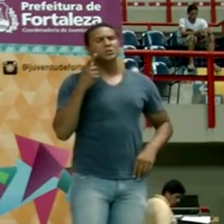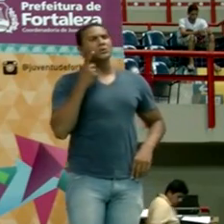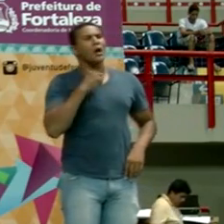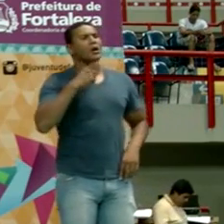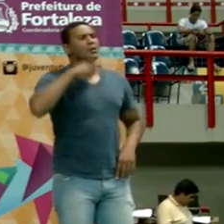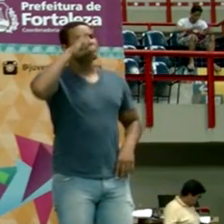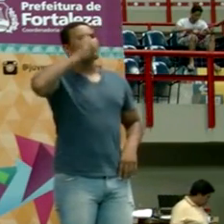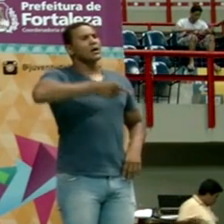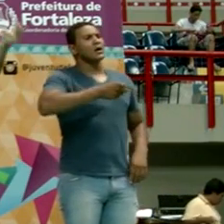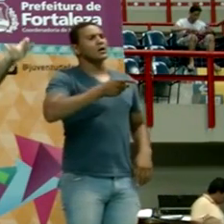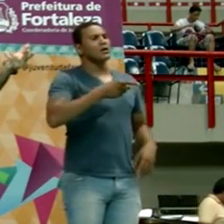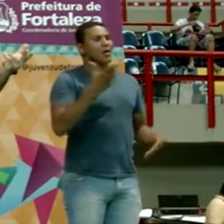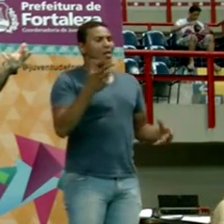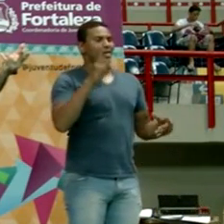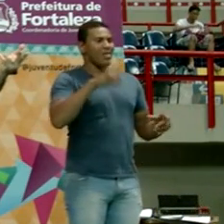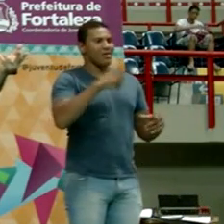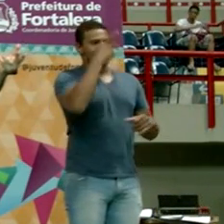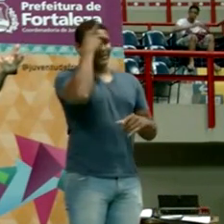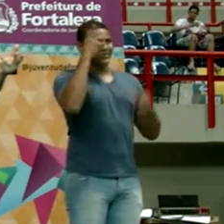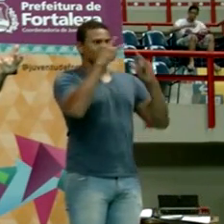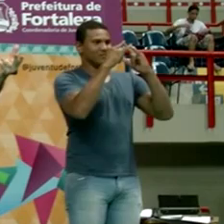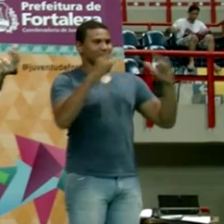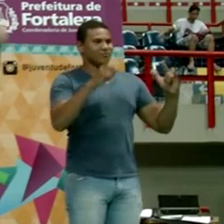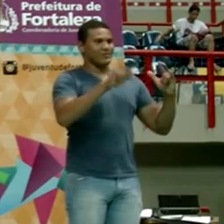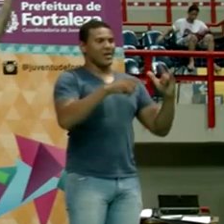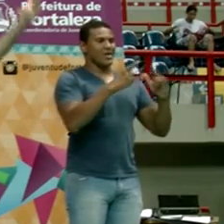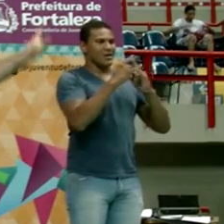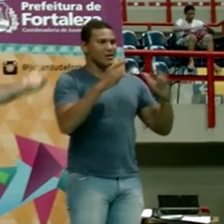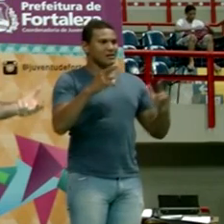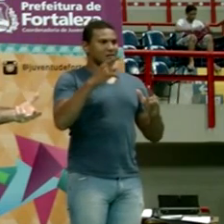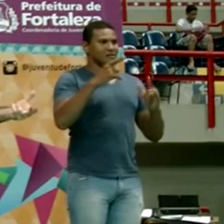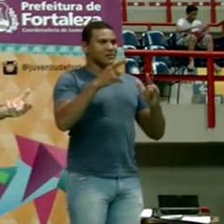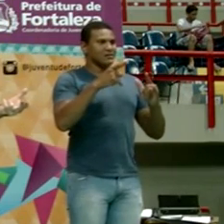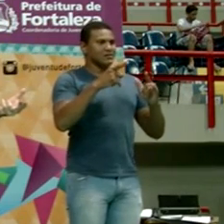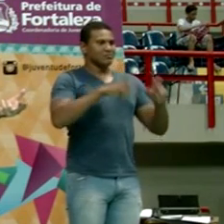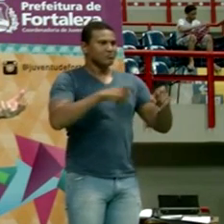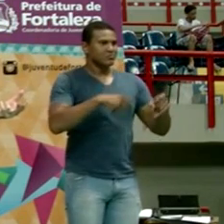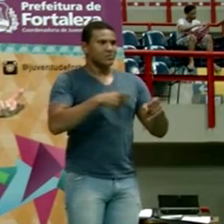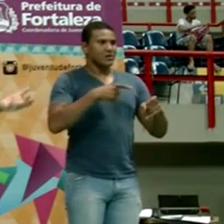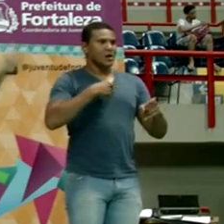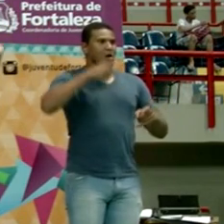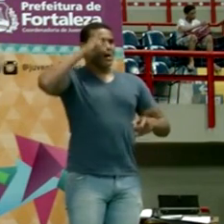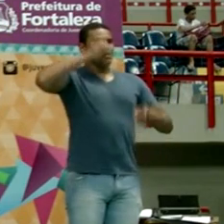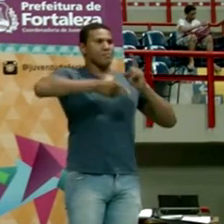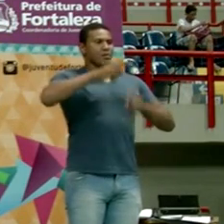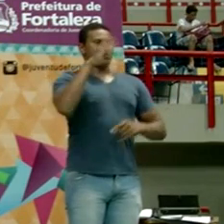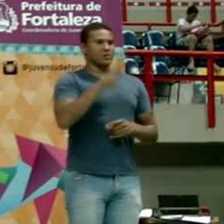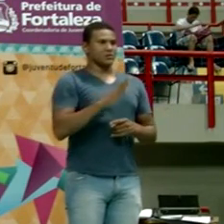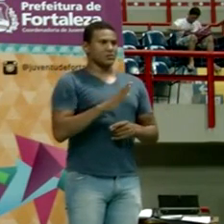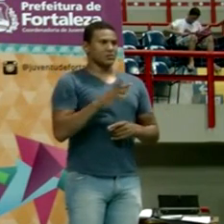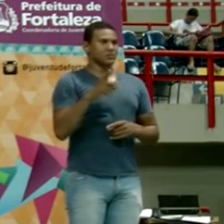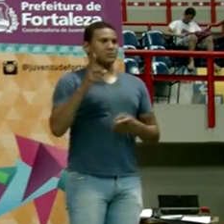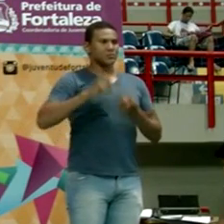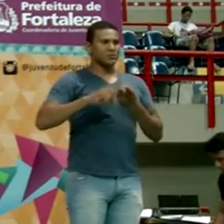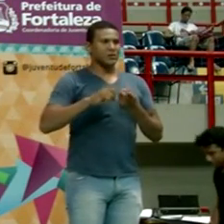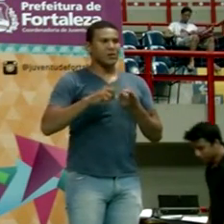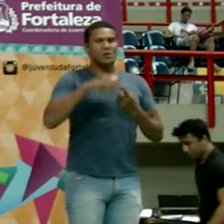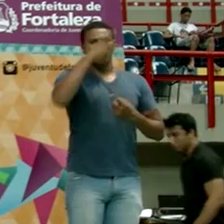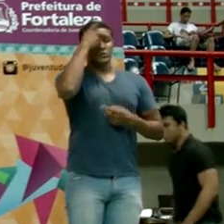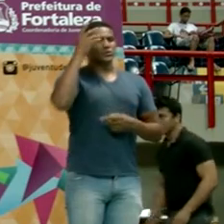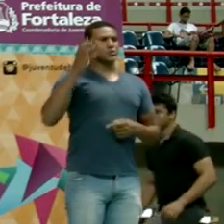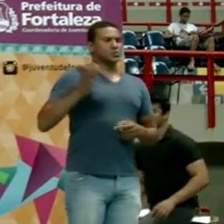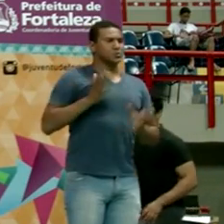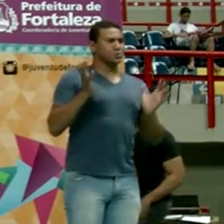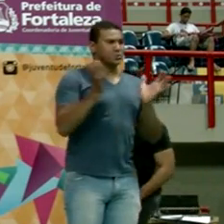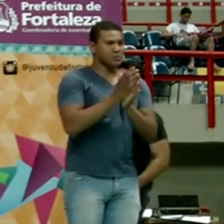Brasil? Os fazendeiros e grandes comerciantes. Eram eles que governavam o Brasil.